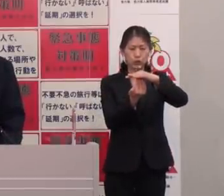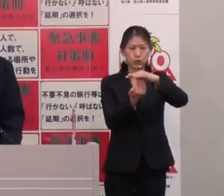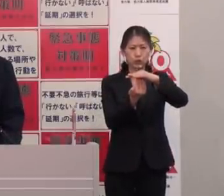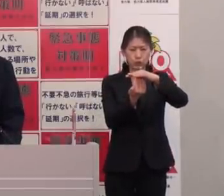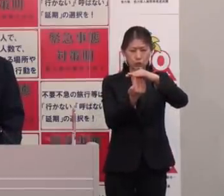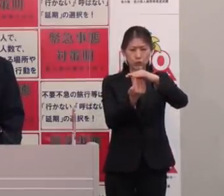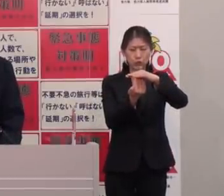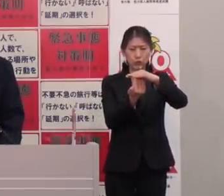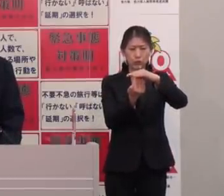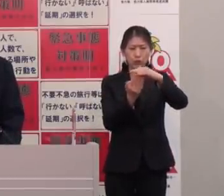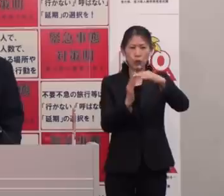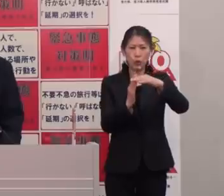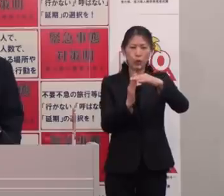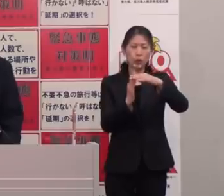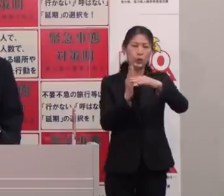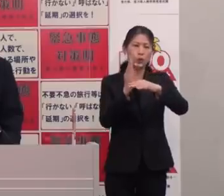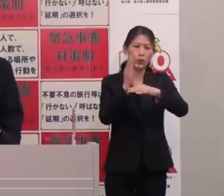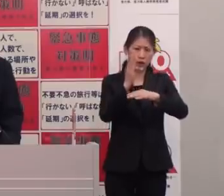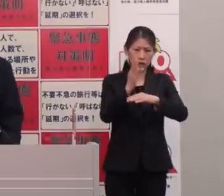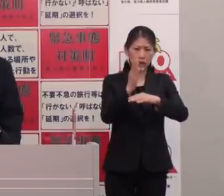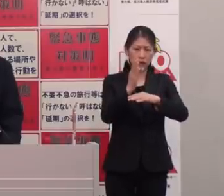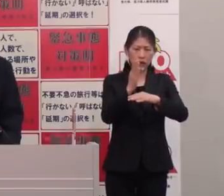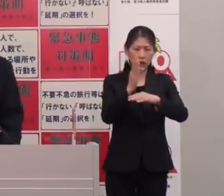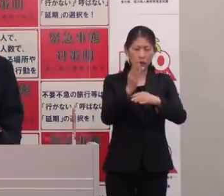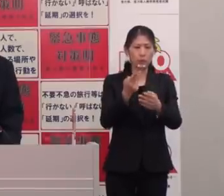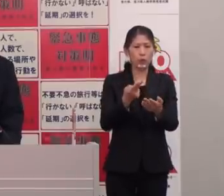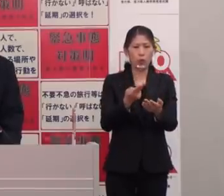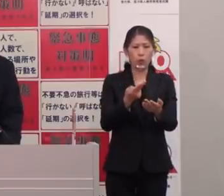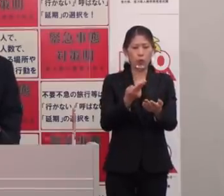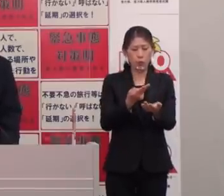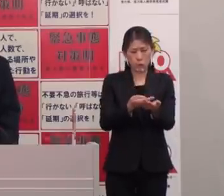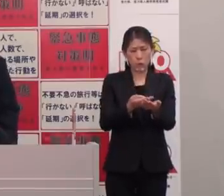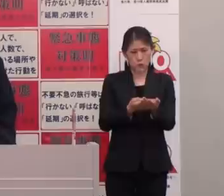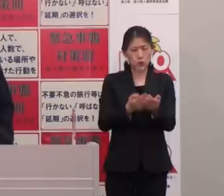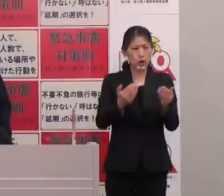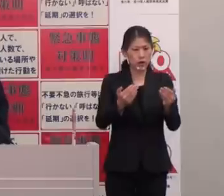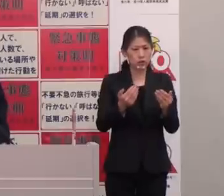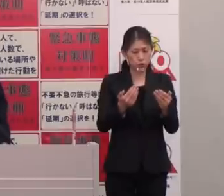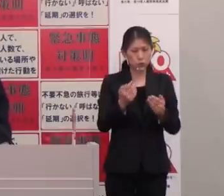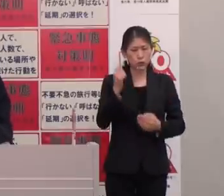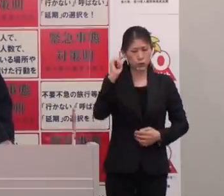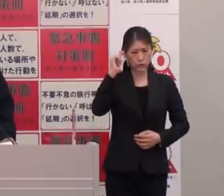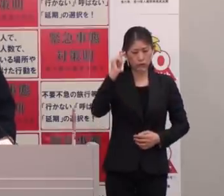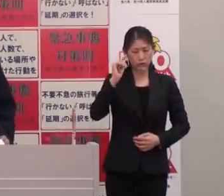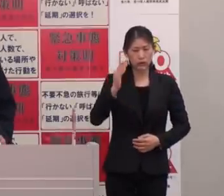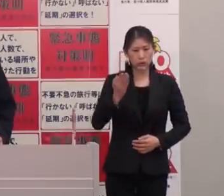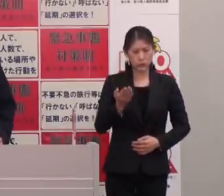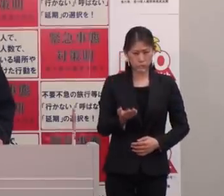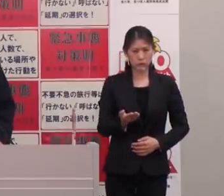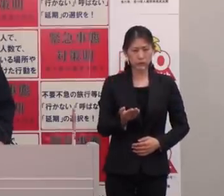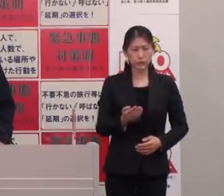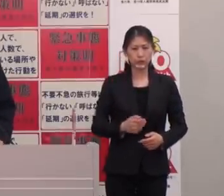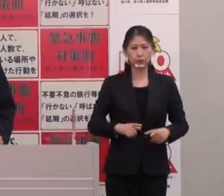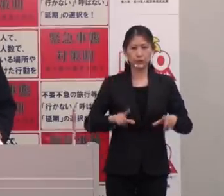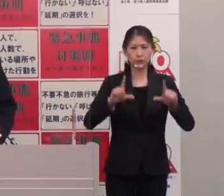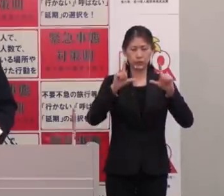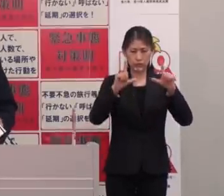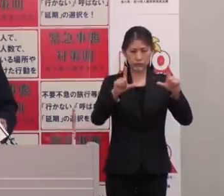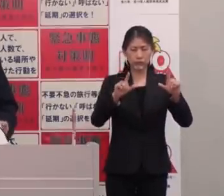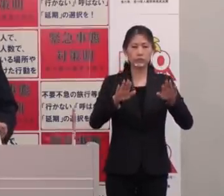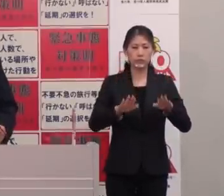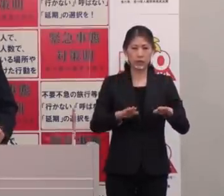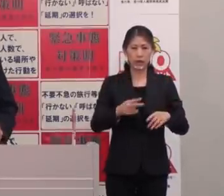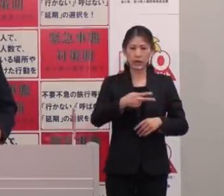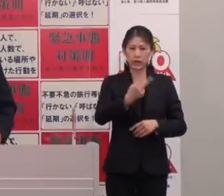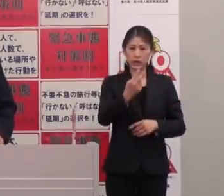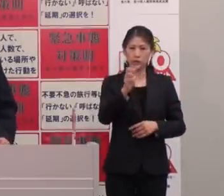あの病床の必要性というのが高まってきたということになるんでしょうか。 まあ、現在234床